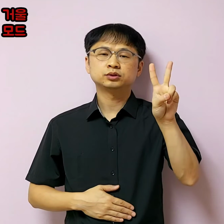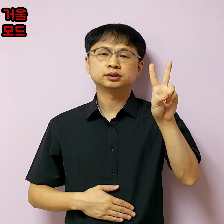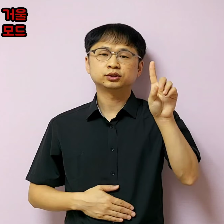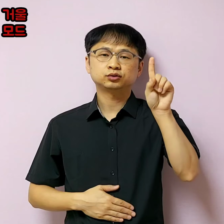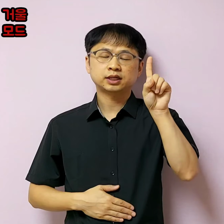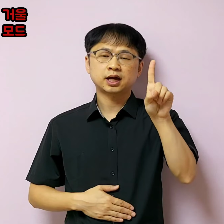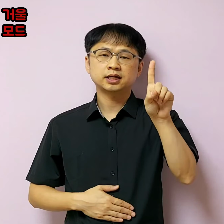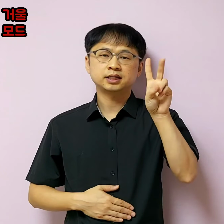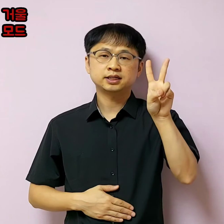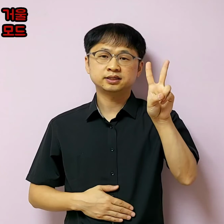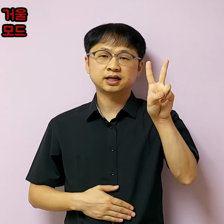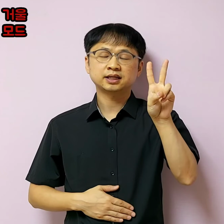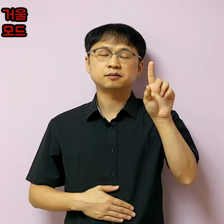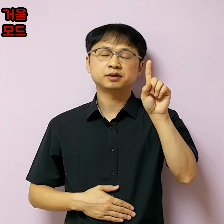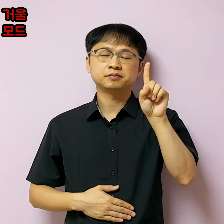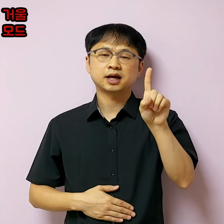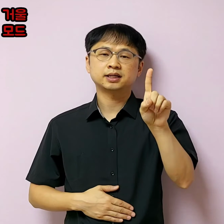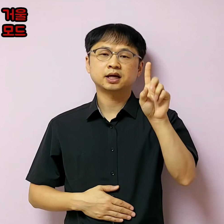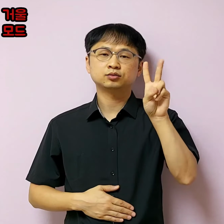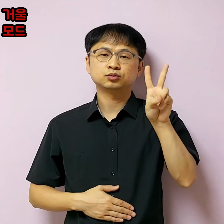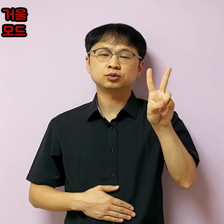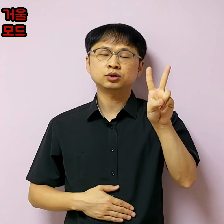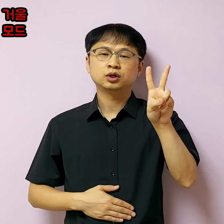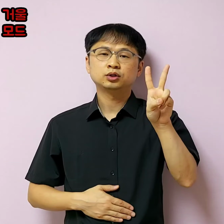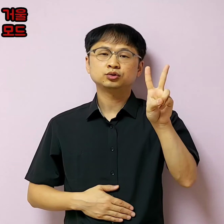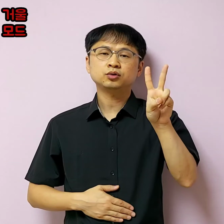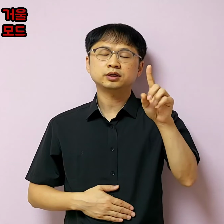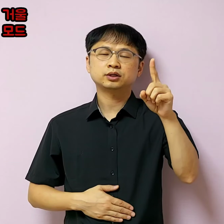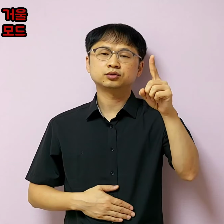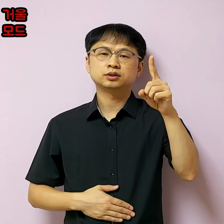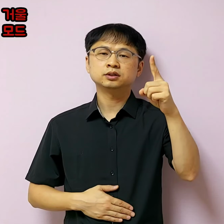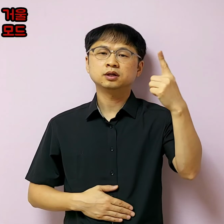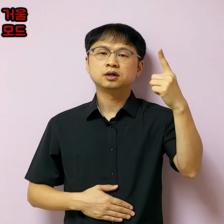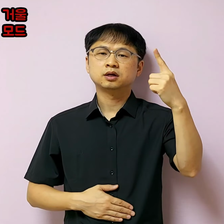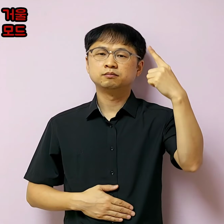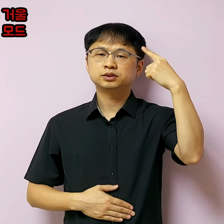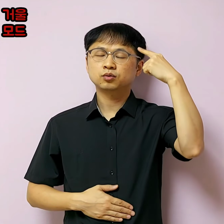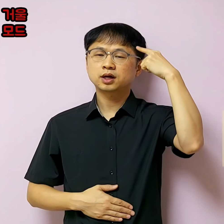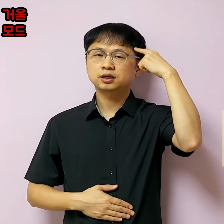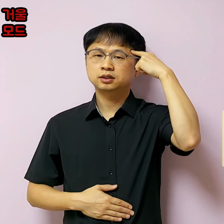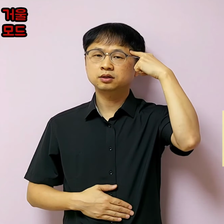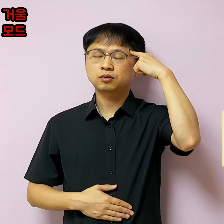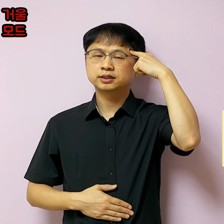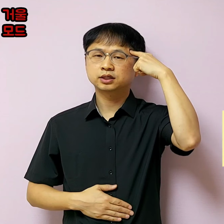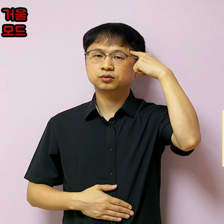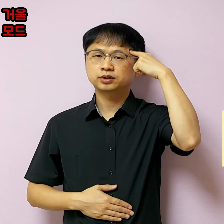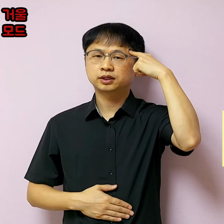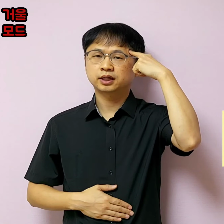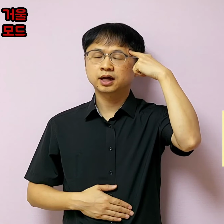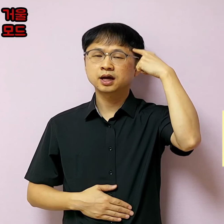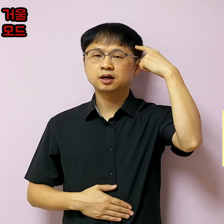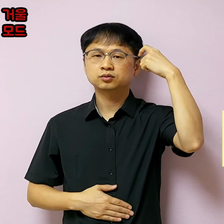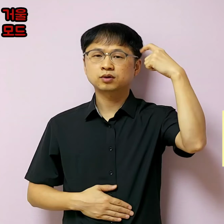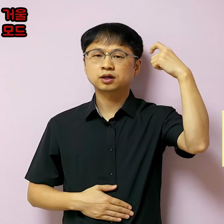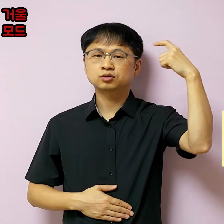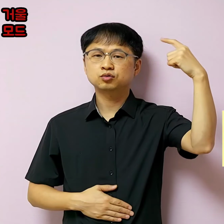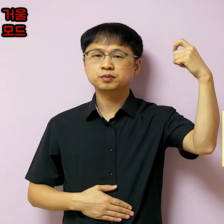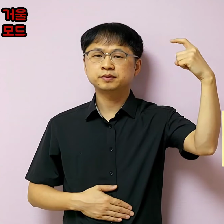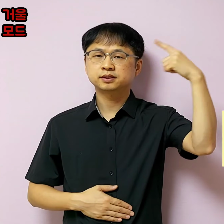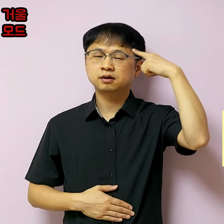둘은 지숫자 1, 2를 나타내면 됩니다. 하나 둘 추억이란 수어는 검지손가락을 관자놀이에 댔다가 손가락을